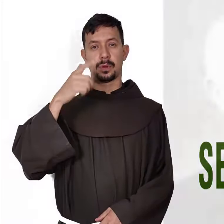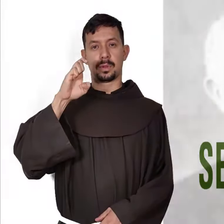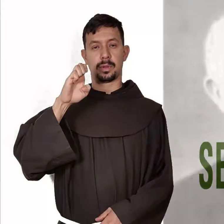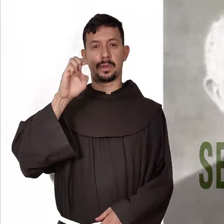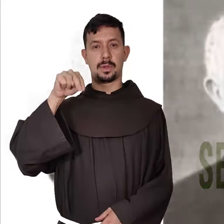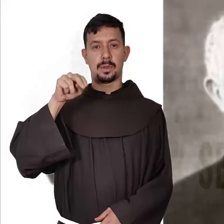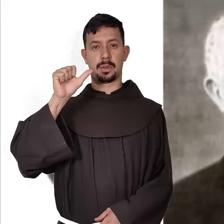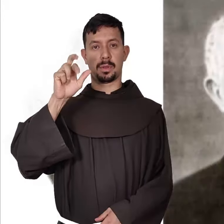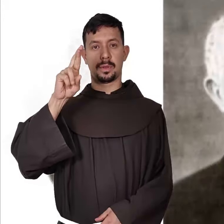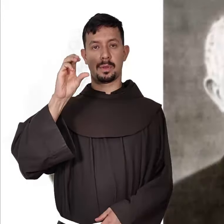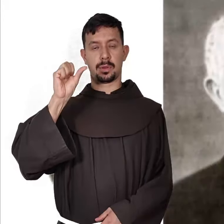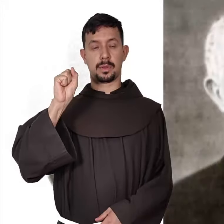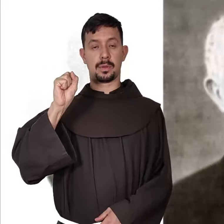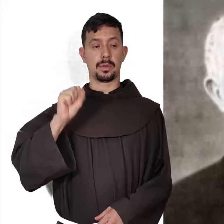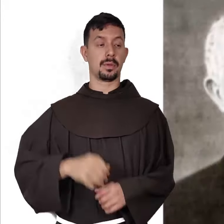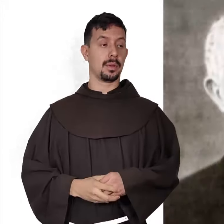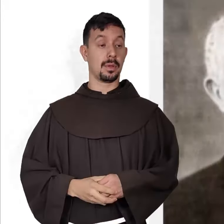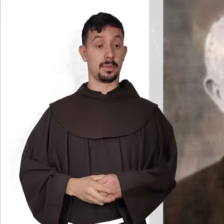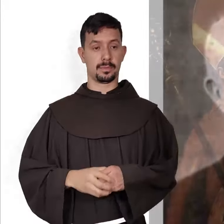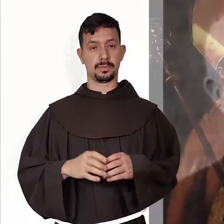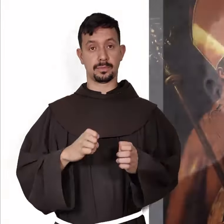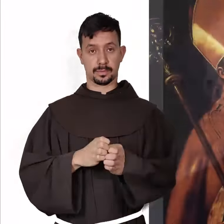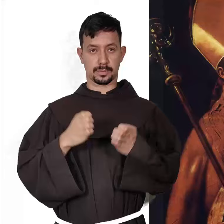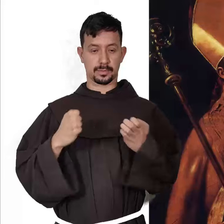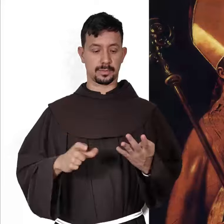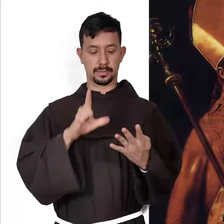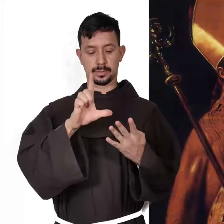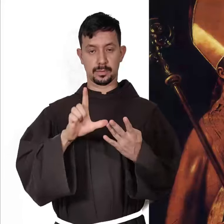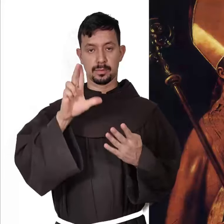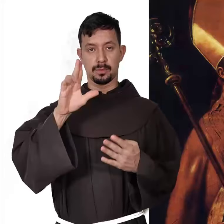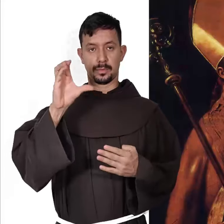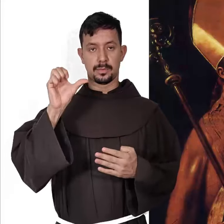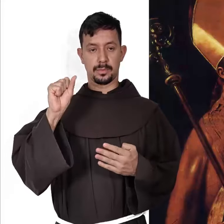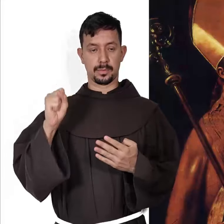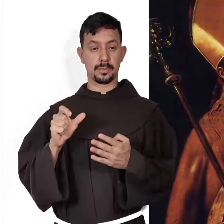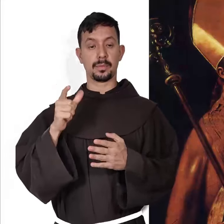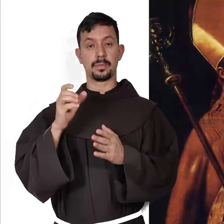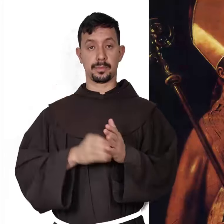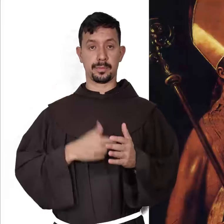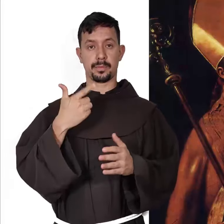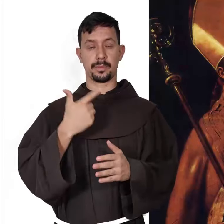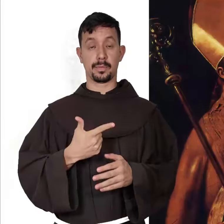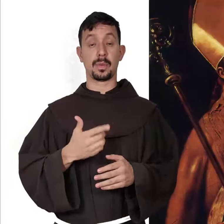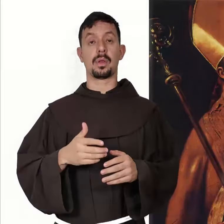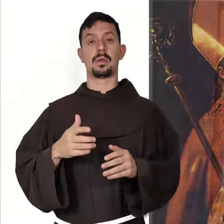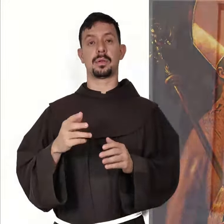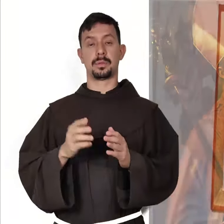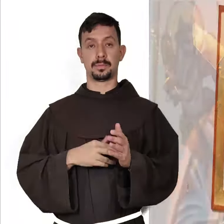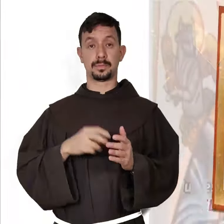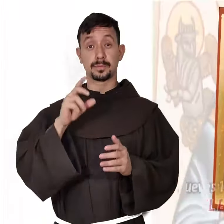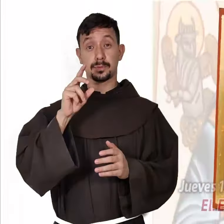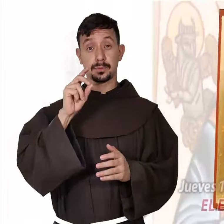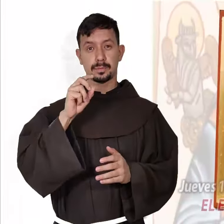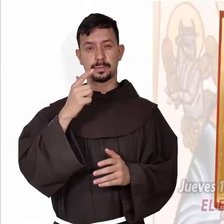El 19 de septiembre, San José María de Yermo y Parres y San Genaro. Evangelio de San Lucas